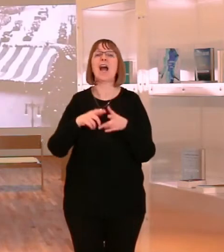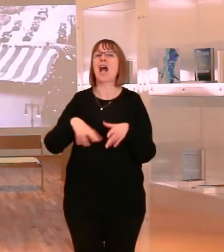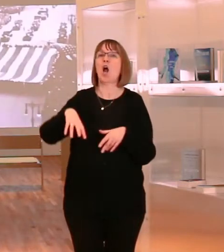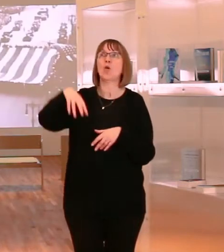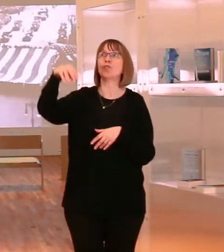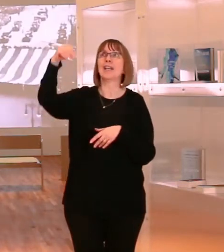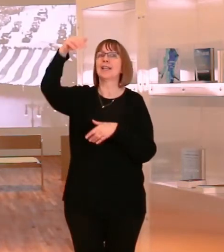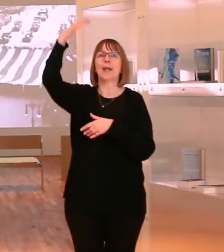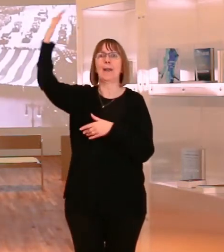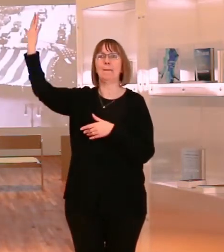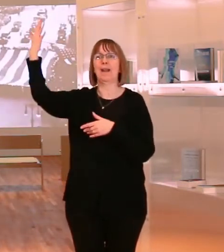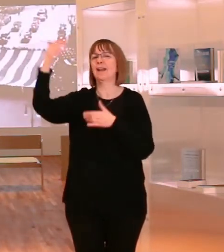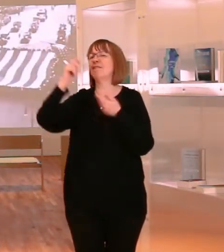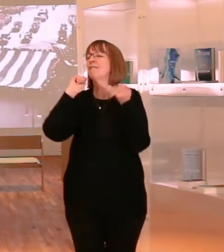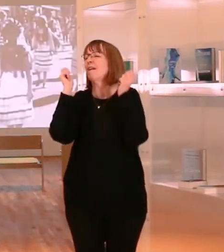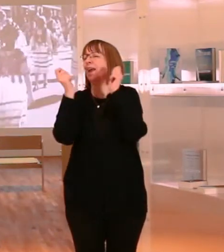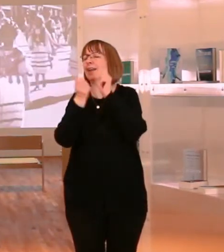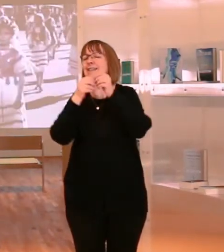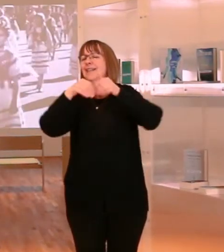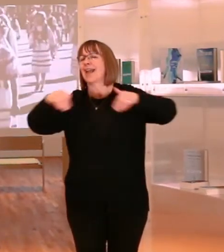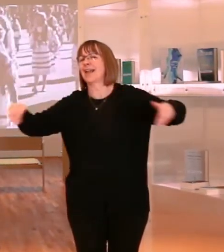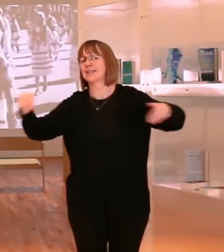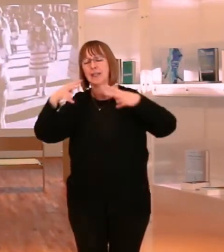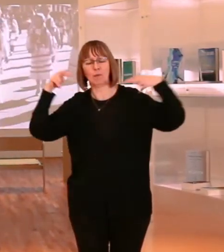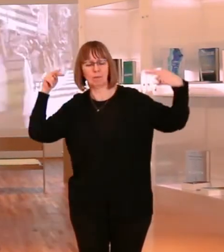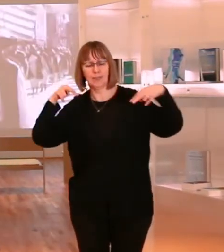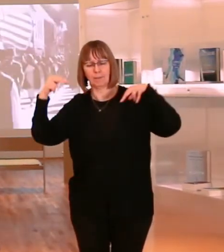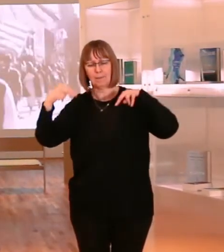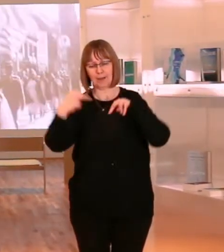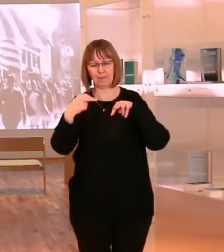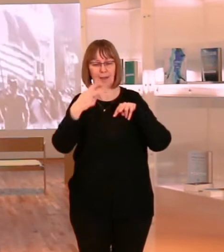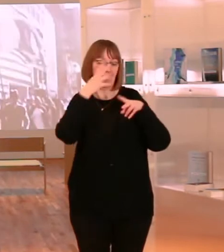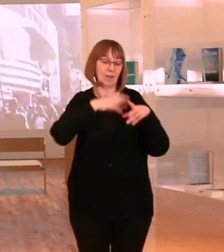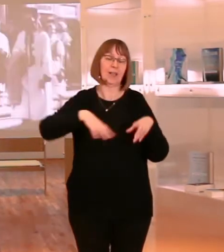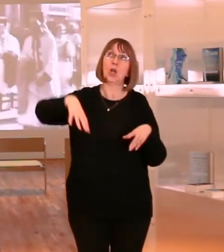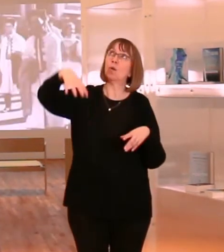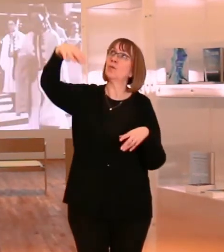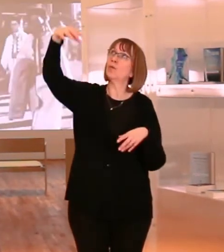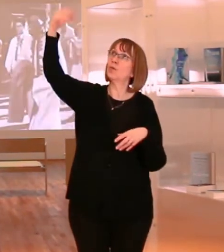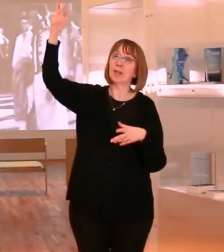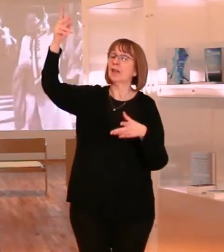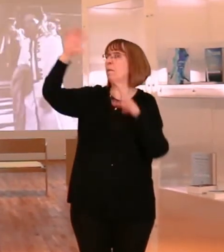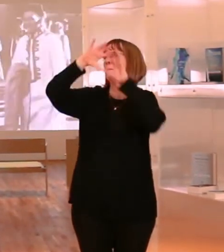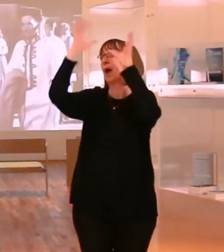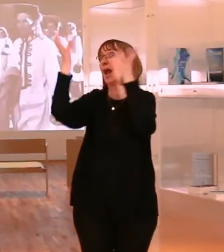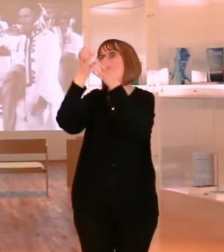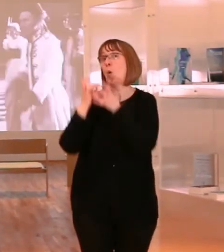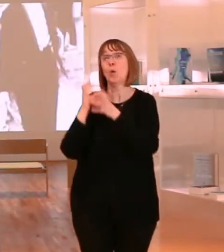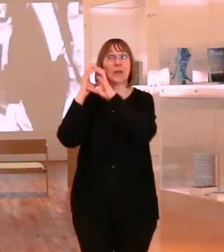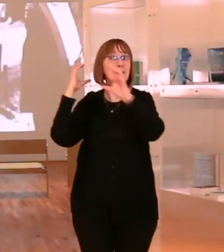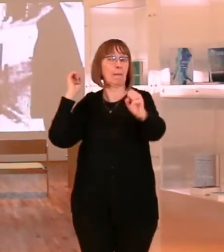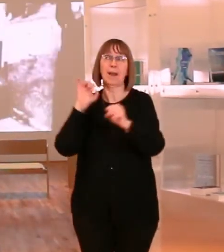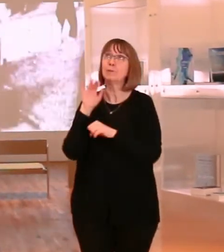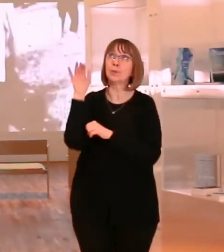verändern sich Grenzen und die Perspektiven, wenn man eben in die Luft, in den Himmel aufsteigt, sei es mit einem Ballon oder einem